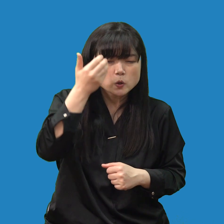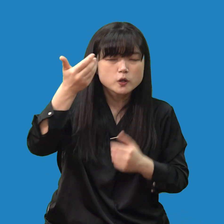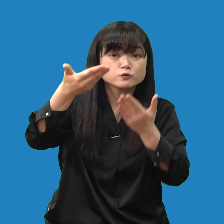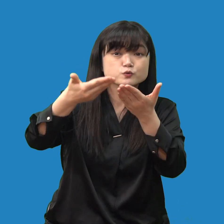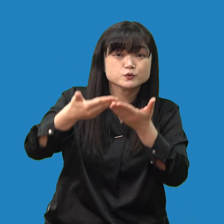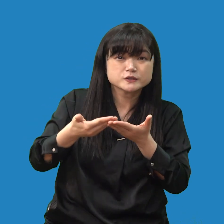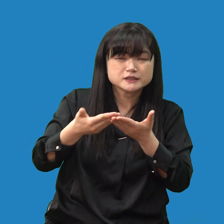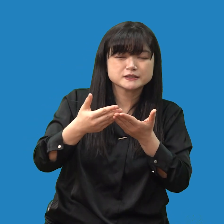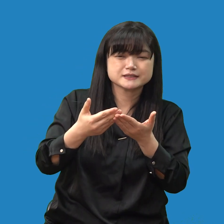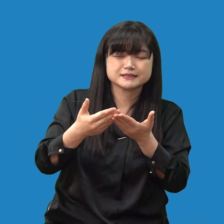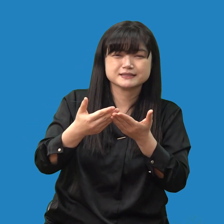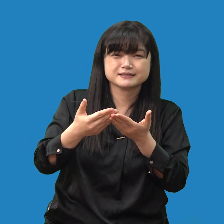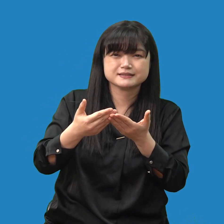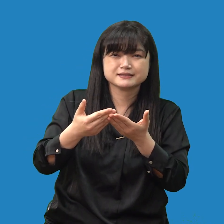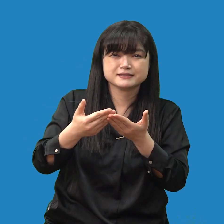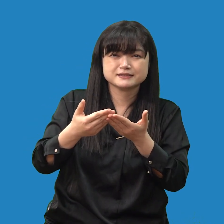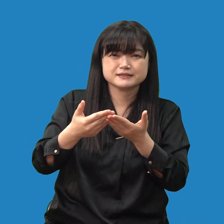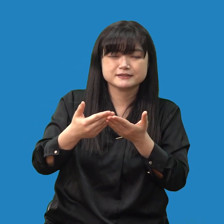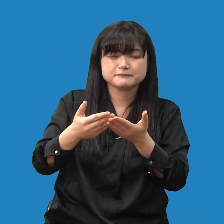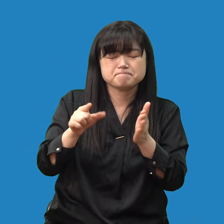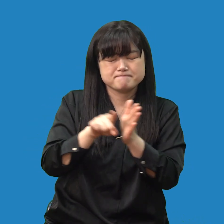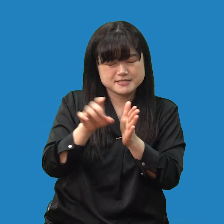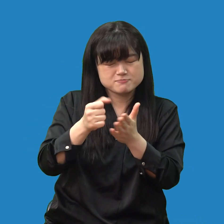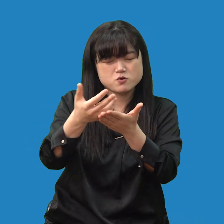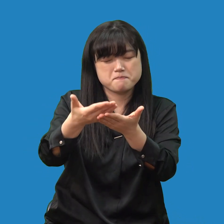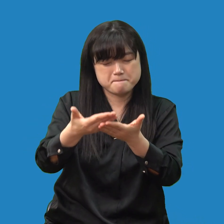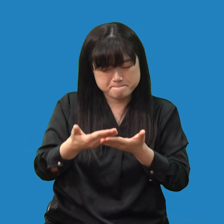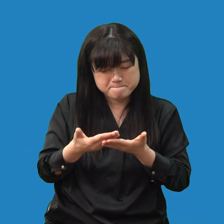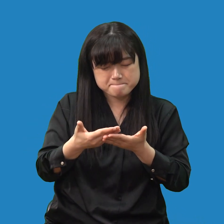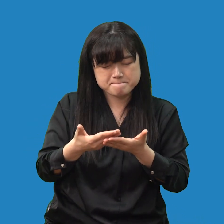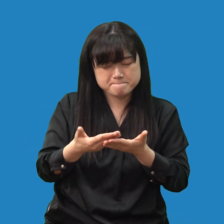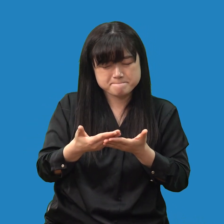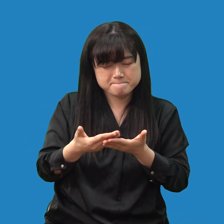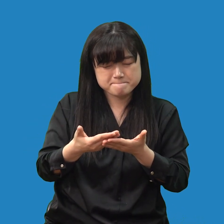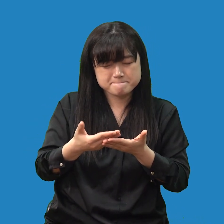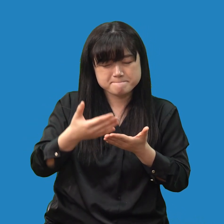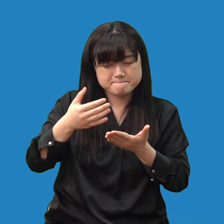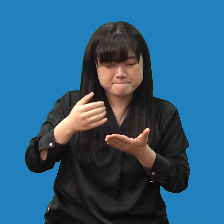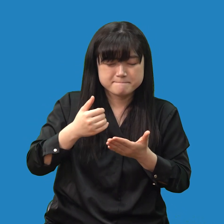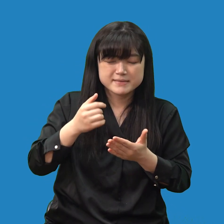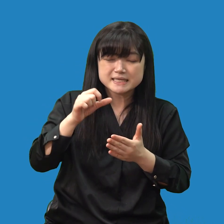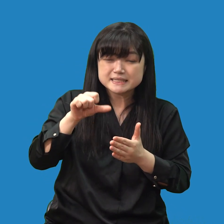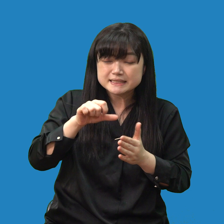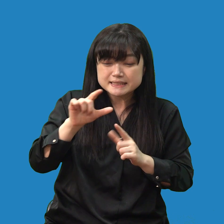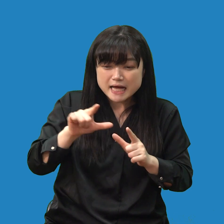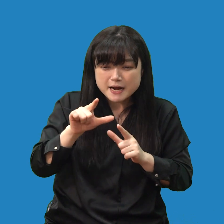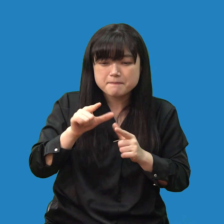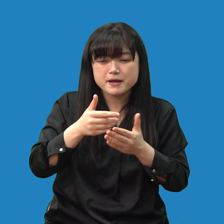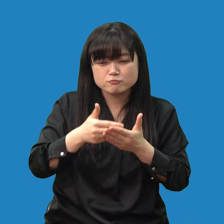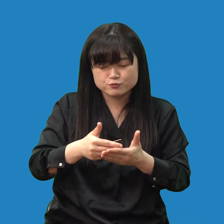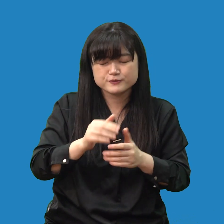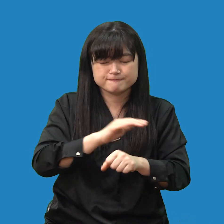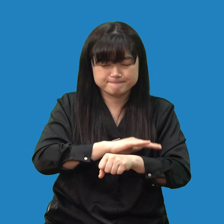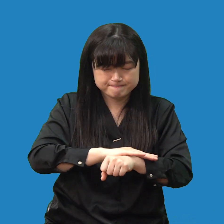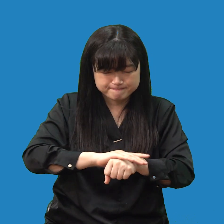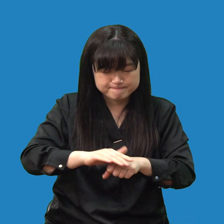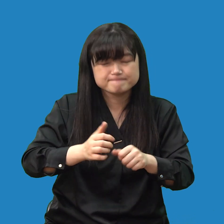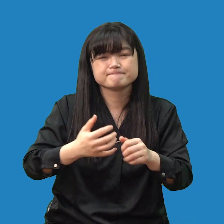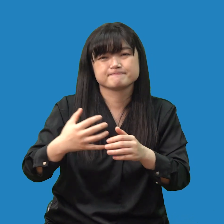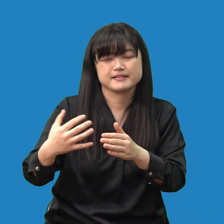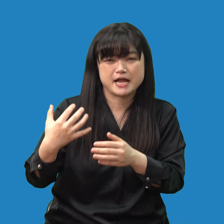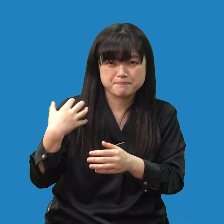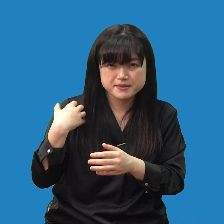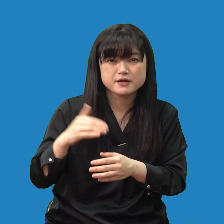성령께서 주시는 이 종합 선물 세트를 믿음으로 받아 거뜬히 삶의 무게를 지고 가는 복된 예배자가